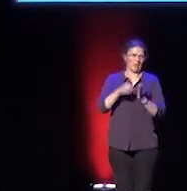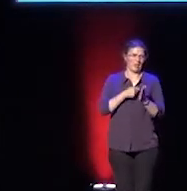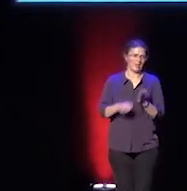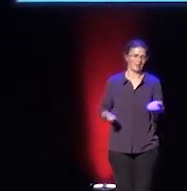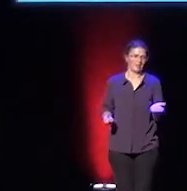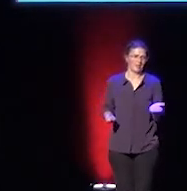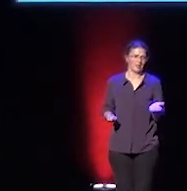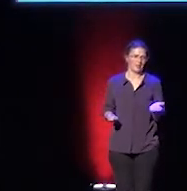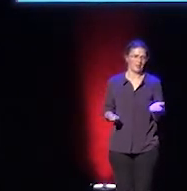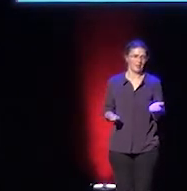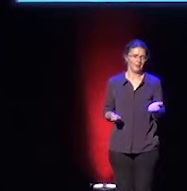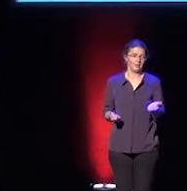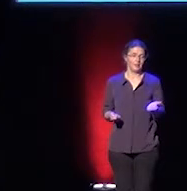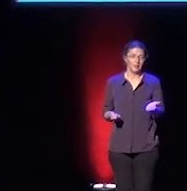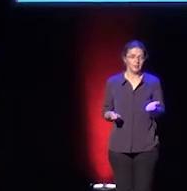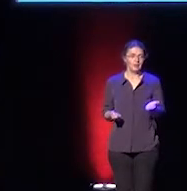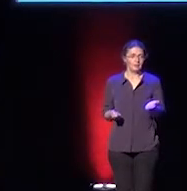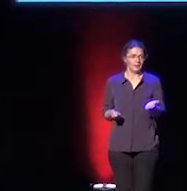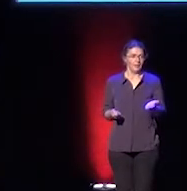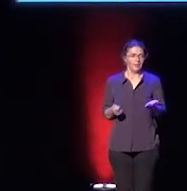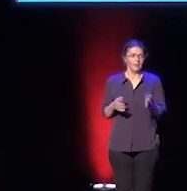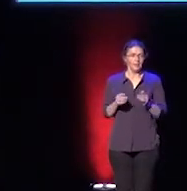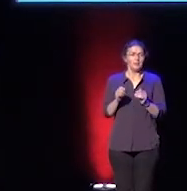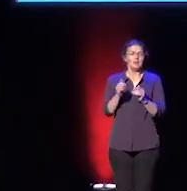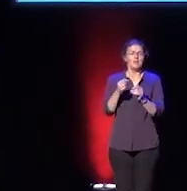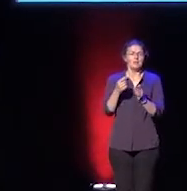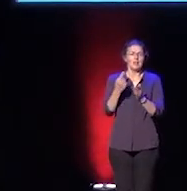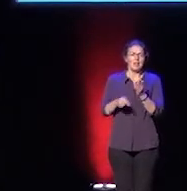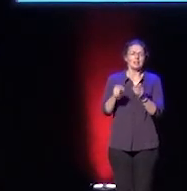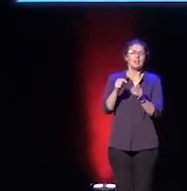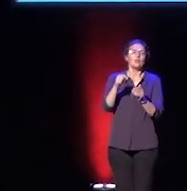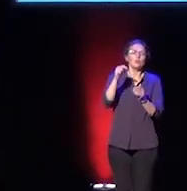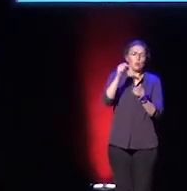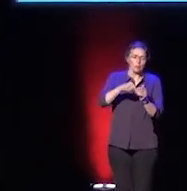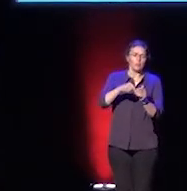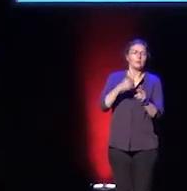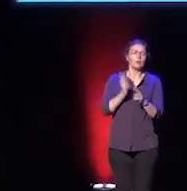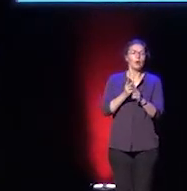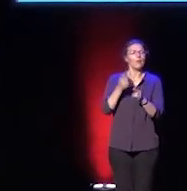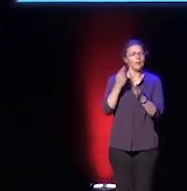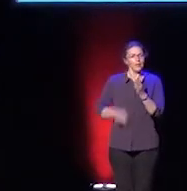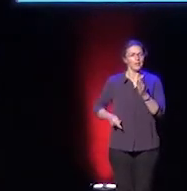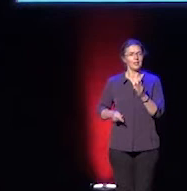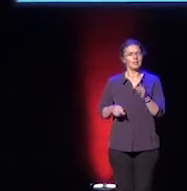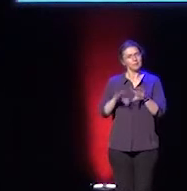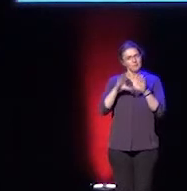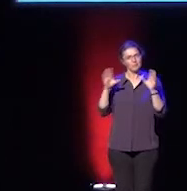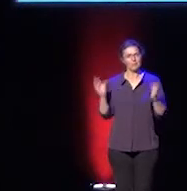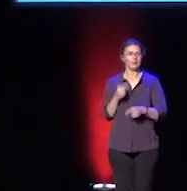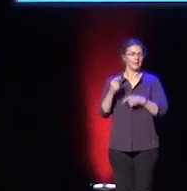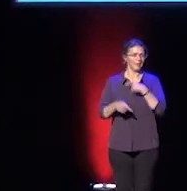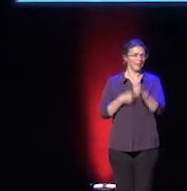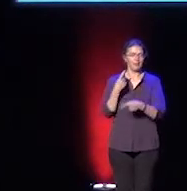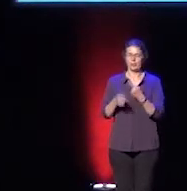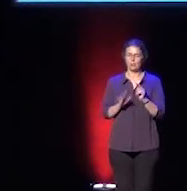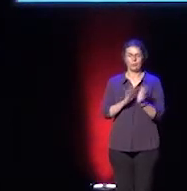das war dann im Grunde genommen der Tropfen, der dann noch fehlte, um die ganze Entwicklung zum